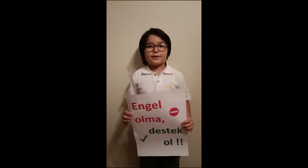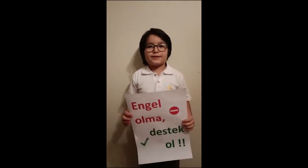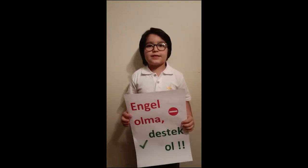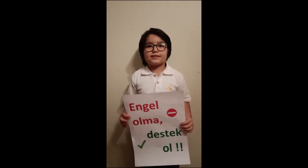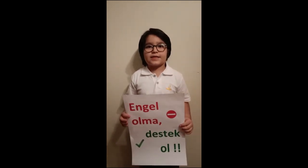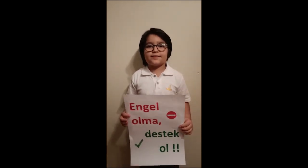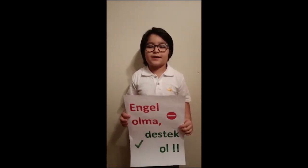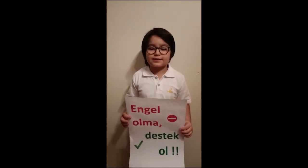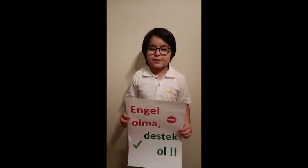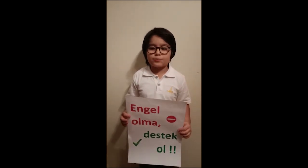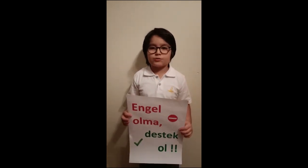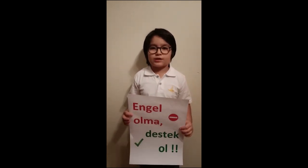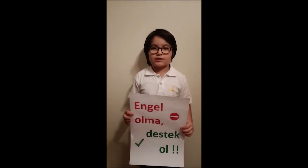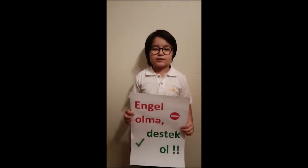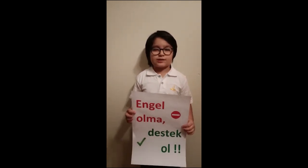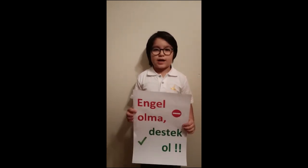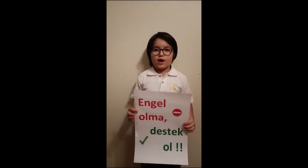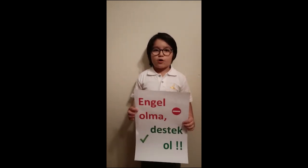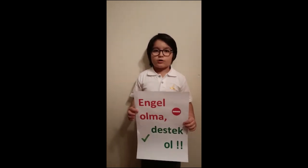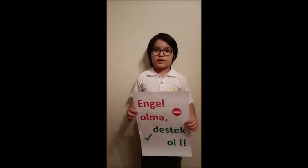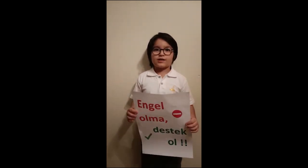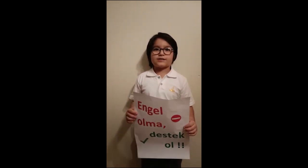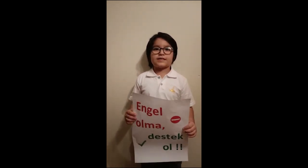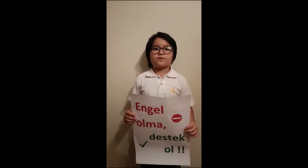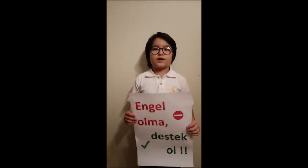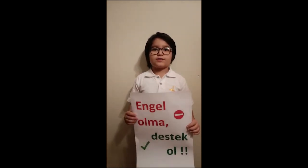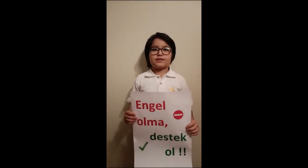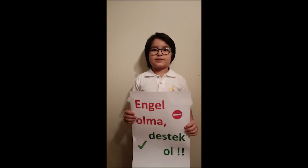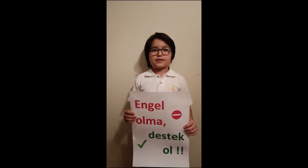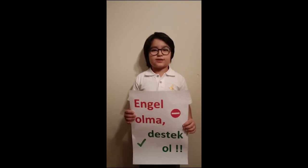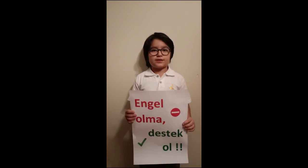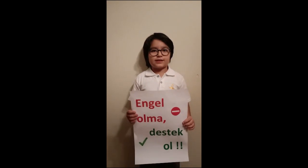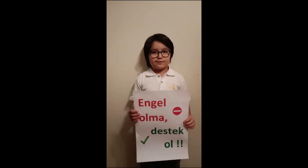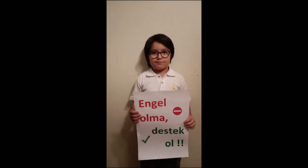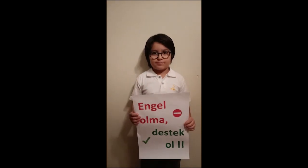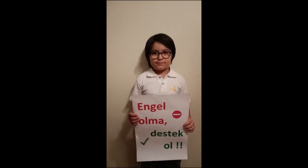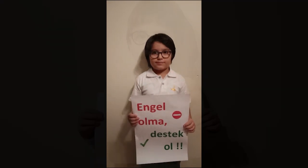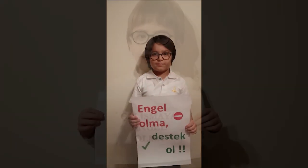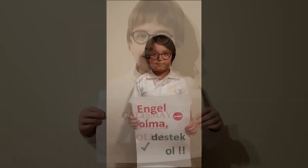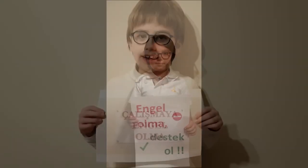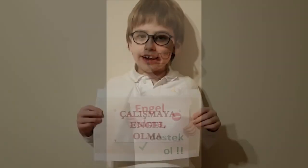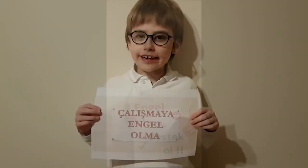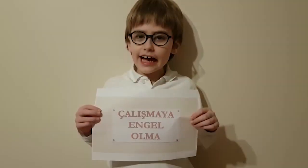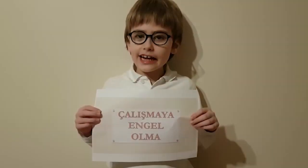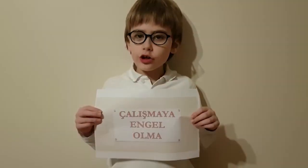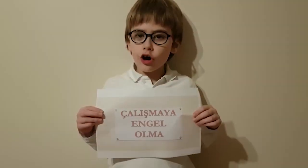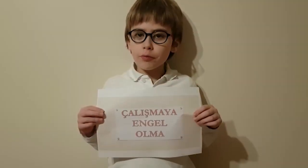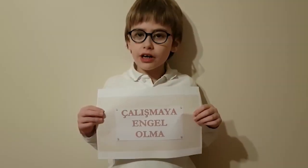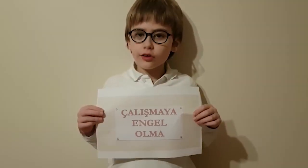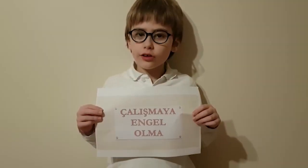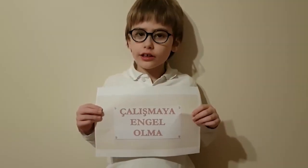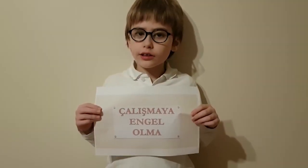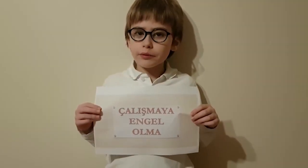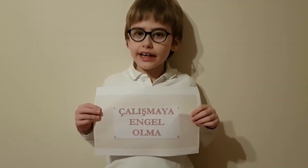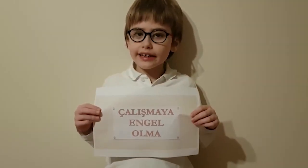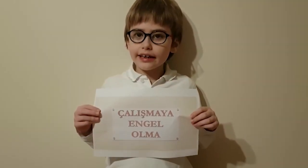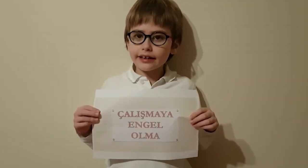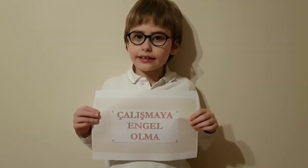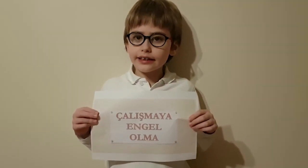değil şefkate muhtaçtır. Onlara şefkatle sarılalım. Engelli olmak yönetime engel